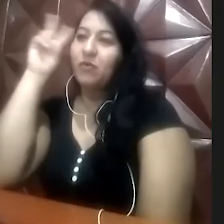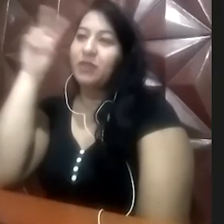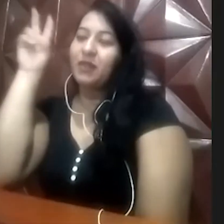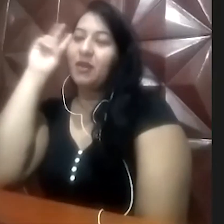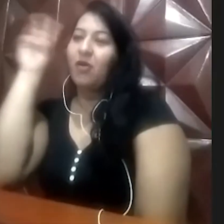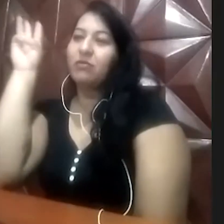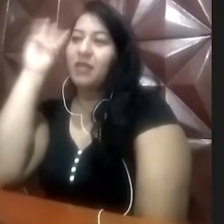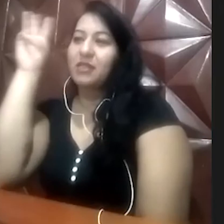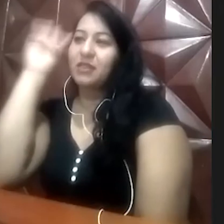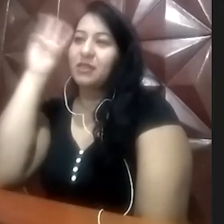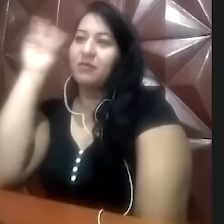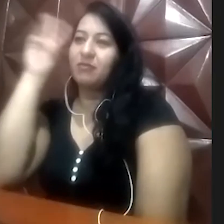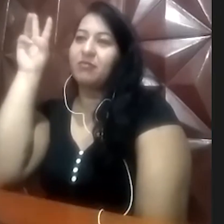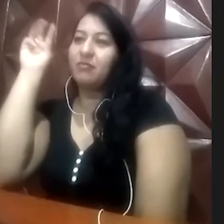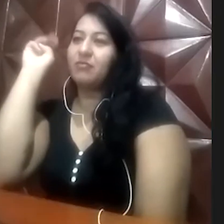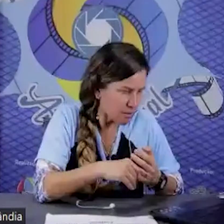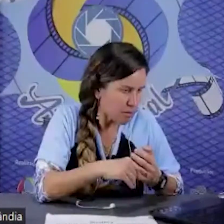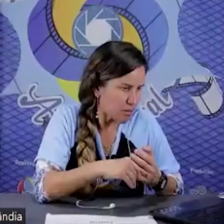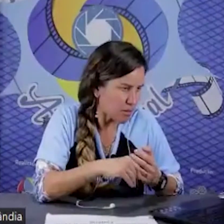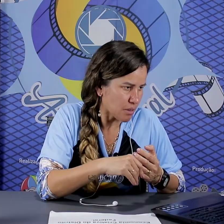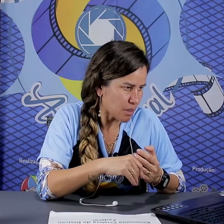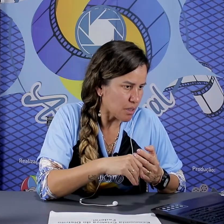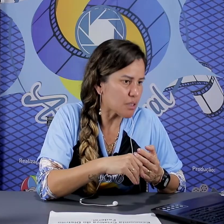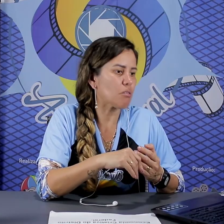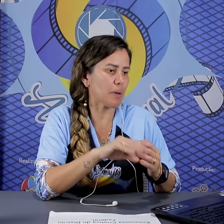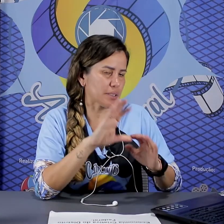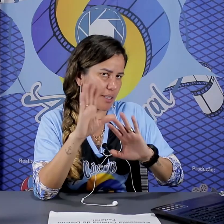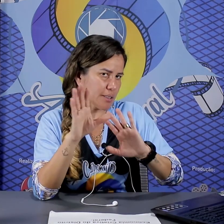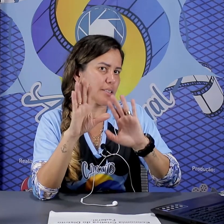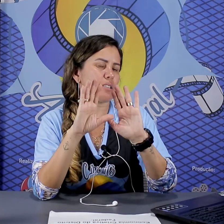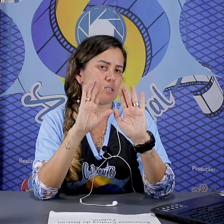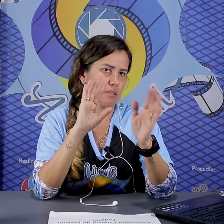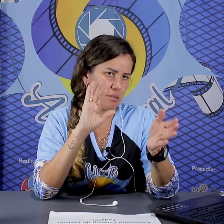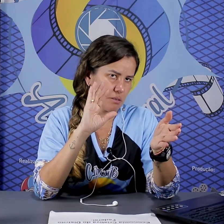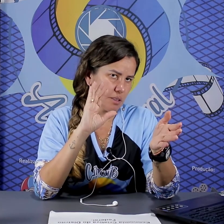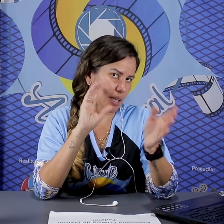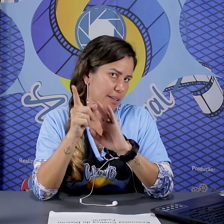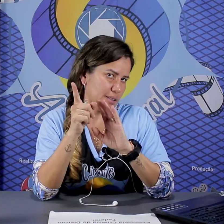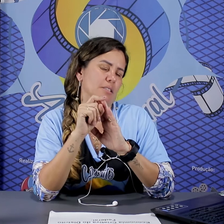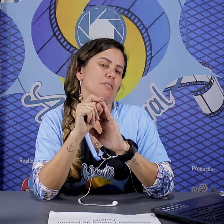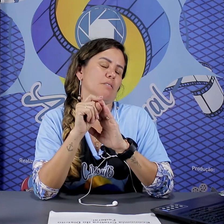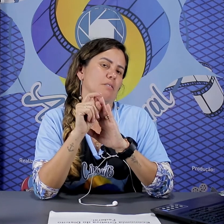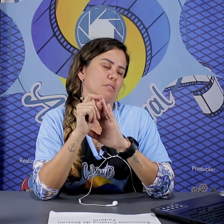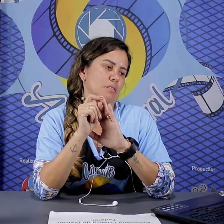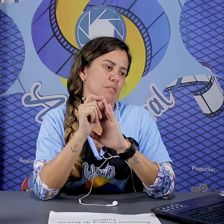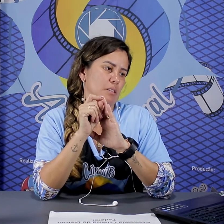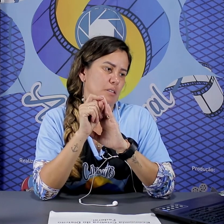Segunda ou terça. É? Então, pensem assim, terça.